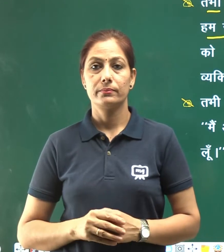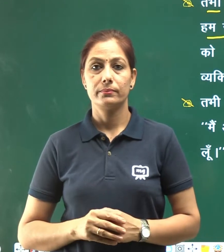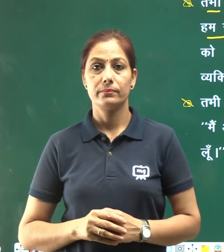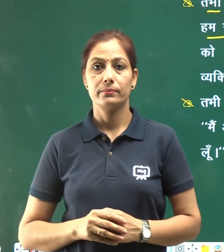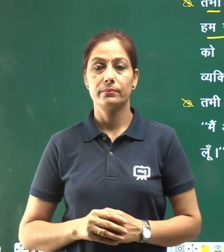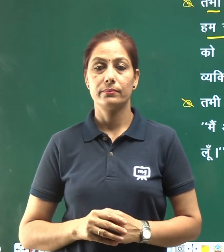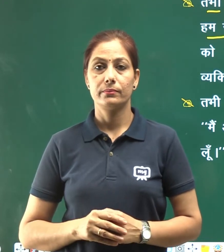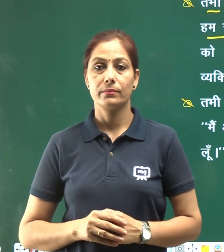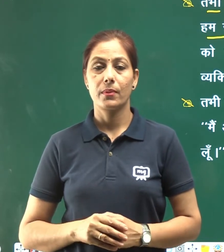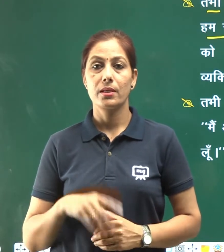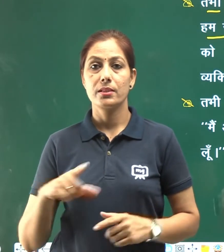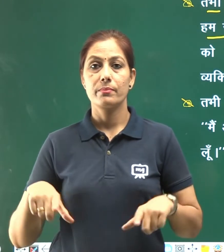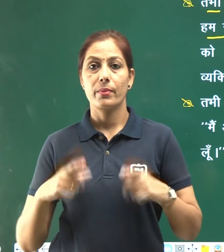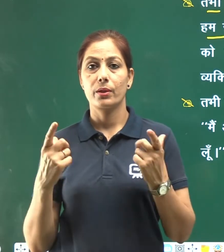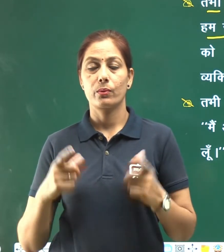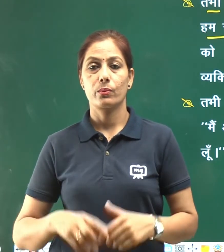इस पेड़ को